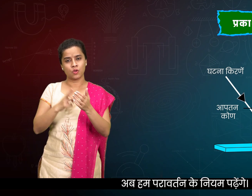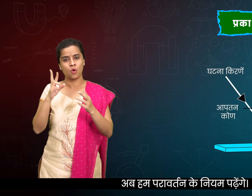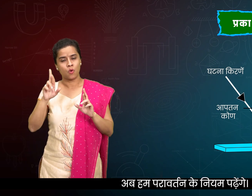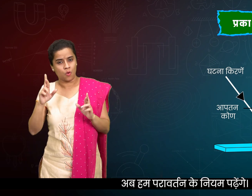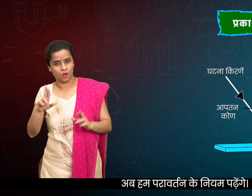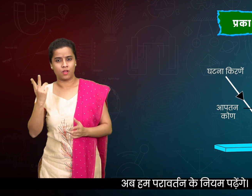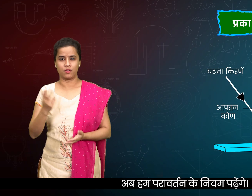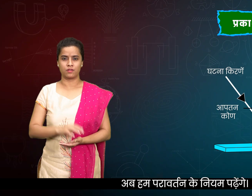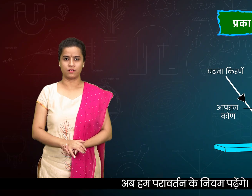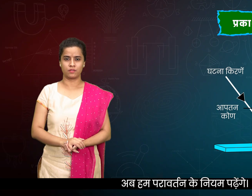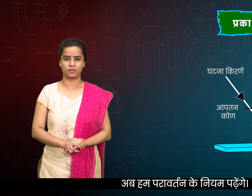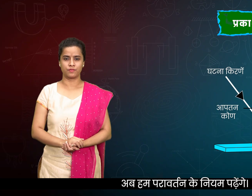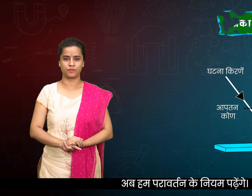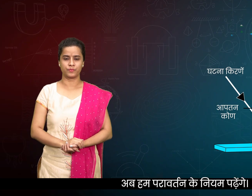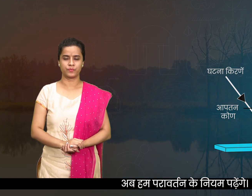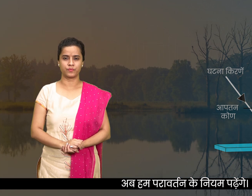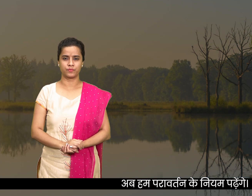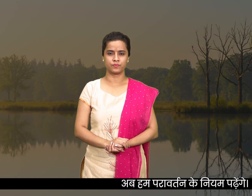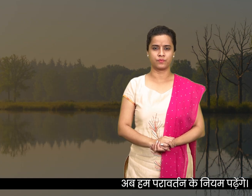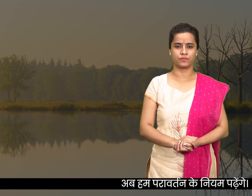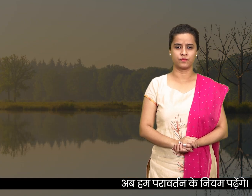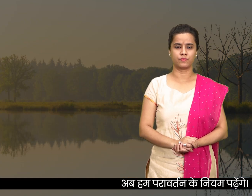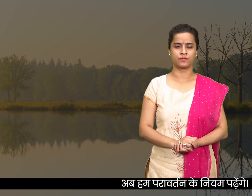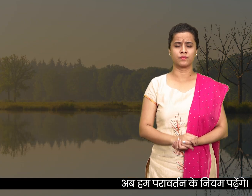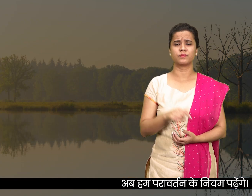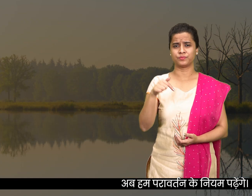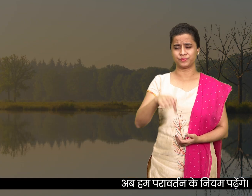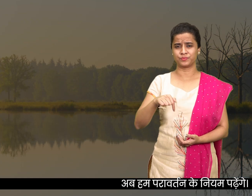अब हम परावर्तन के नियम पढ़ेंगे।